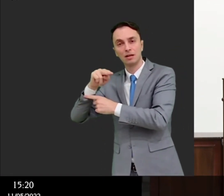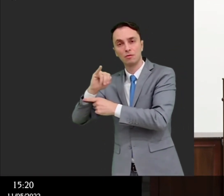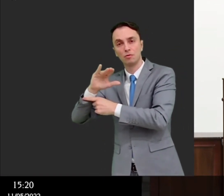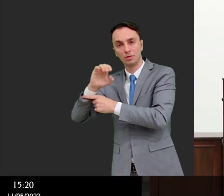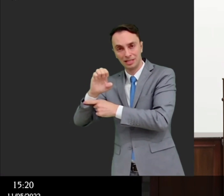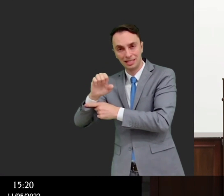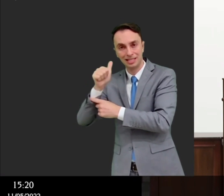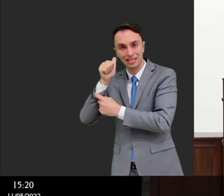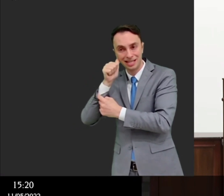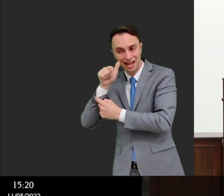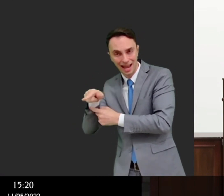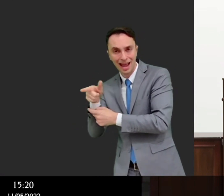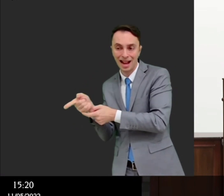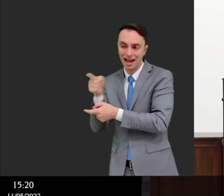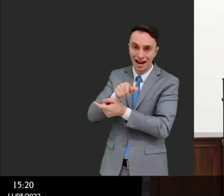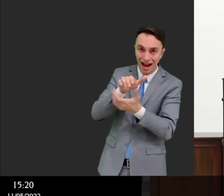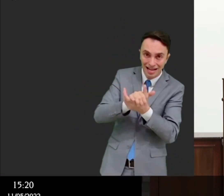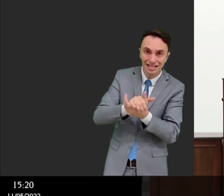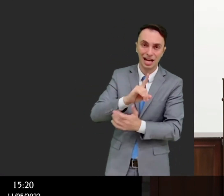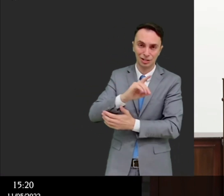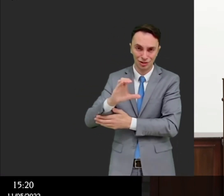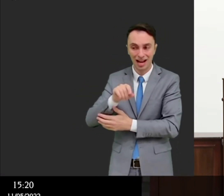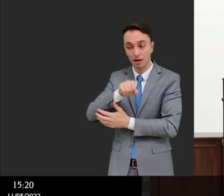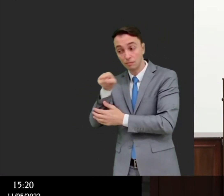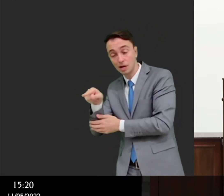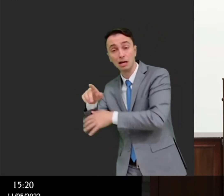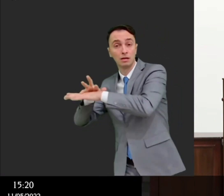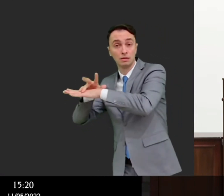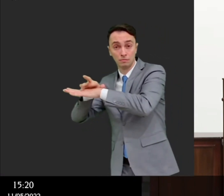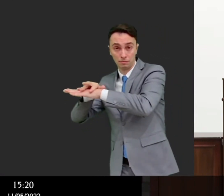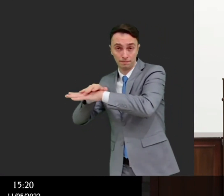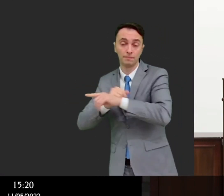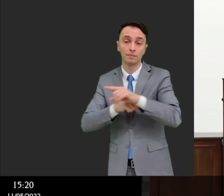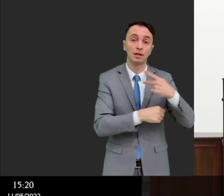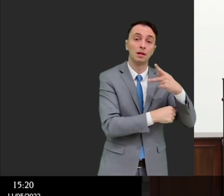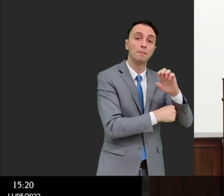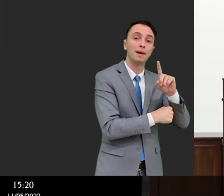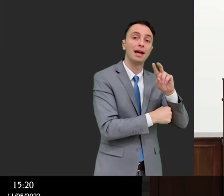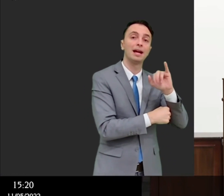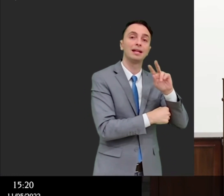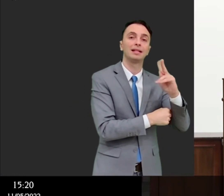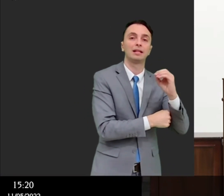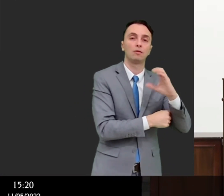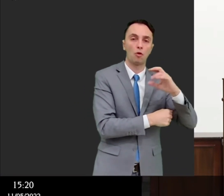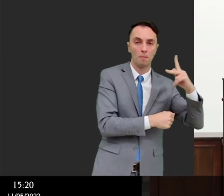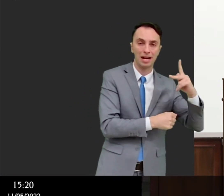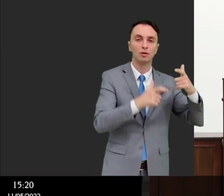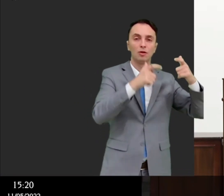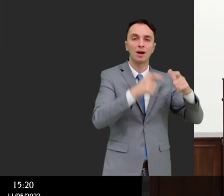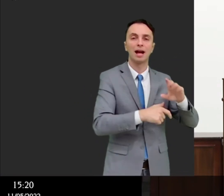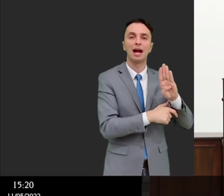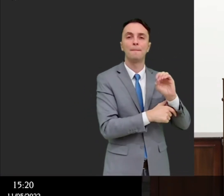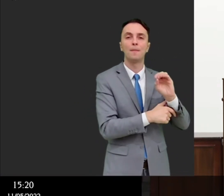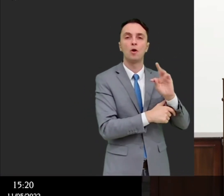Joaquim, diácono de Serra Talhada, está enferma. O irmão Pedrinho, cooperador de Botucatu,